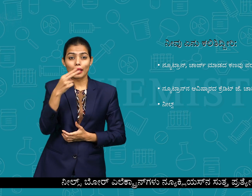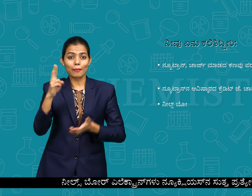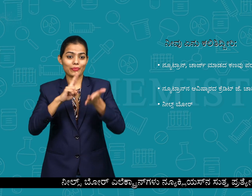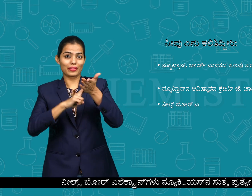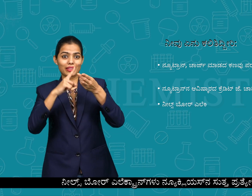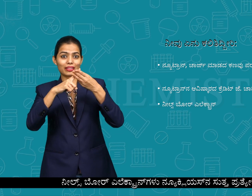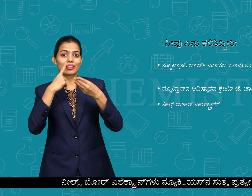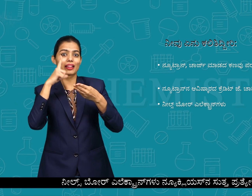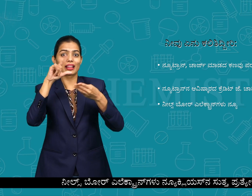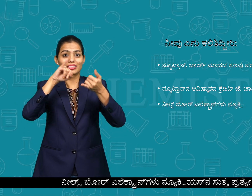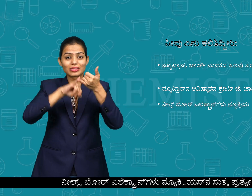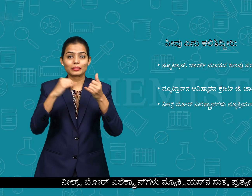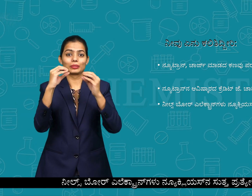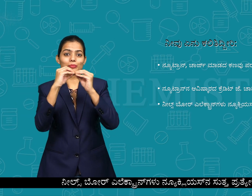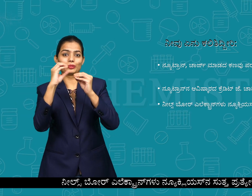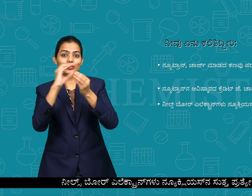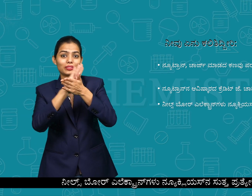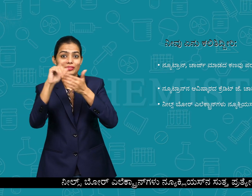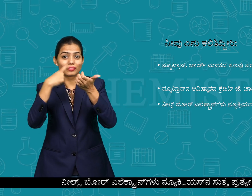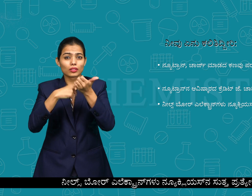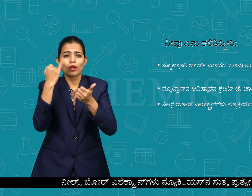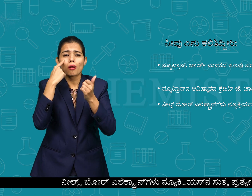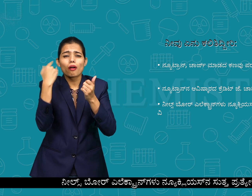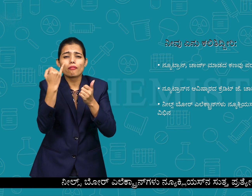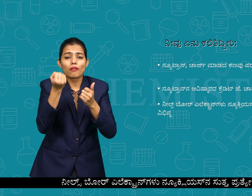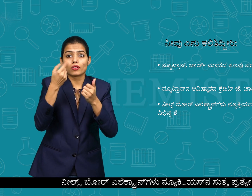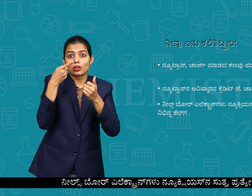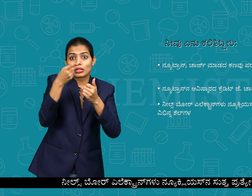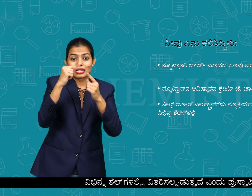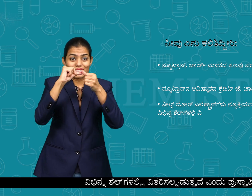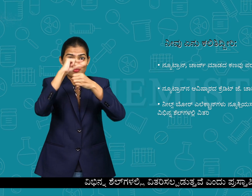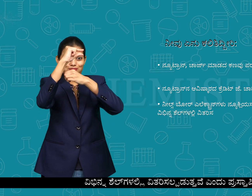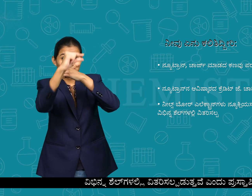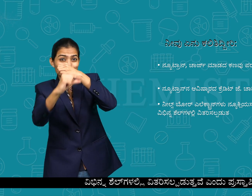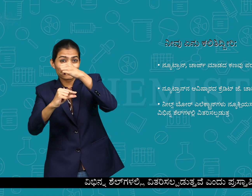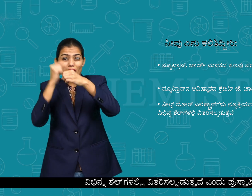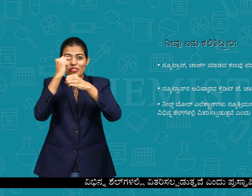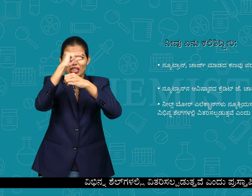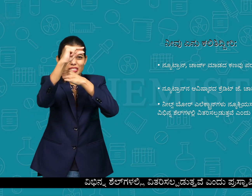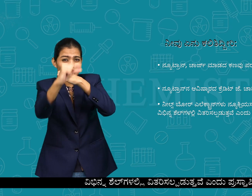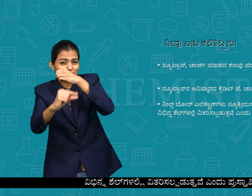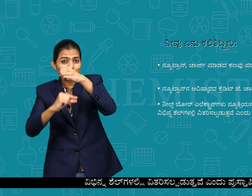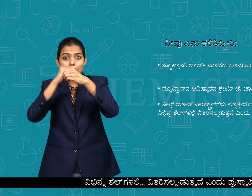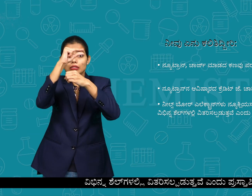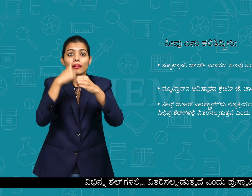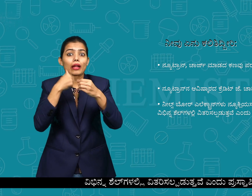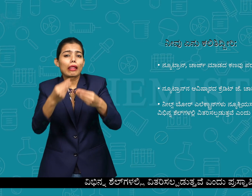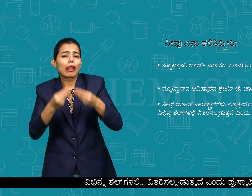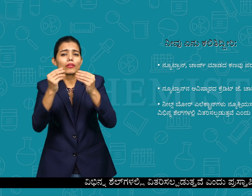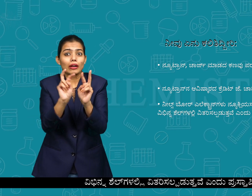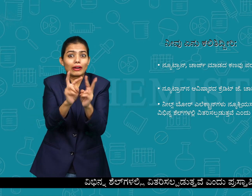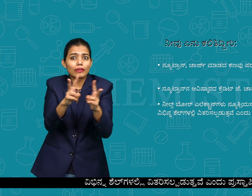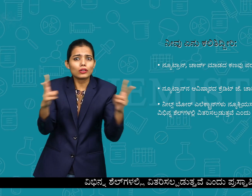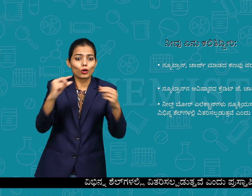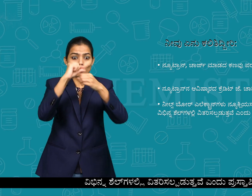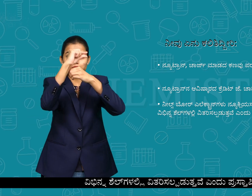ನೀಲ್ಸ್ ಬೋರ್ ಎಲೆಕ್ಟ್ರಾನ್ಗಳು ನ್ಯೂಕ್ಲಿಯಸ್ನ ಸುತ್ತ ಪ್ರತ್ಯೇಕ ಶಕ್ತಿಯೊಂದಿಗೆ ವಿಭಿನ್ನ ಶೆಲ್ಗಳಲ್ಲಿ ವಿಸ್ತರಿಸಲ್ಪಡುತ್ತದೆ